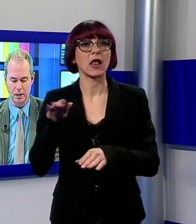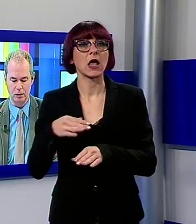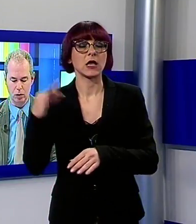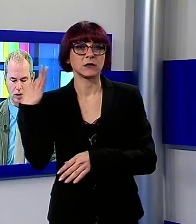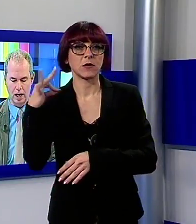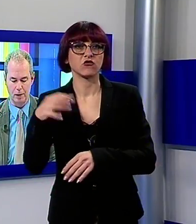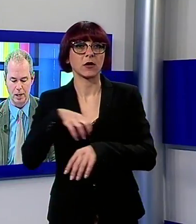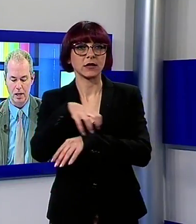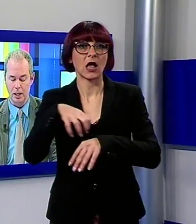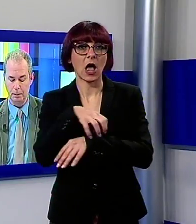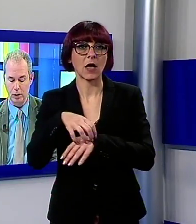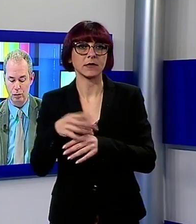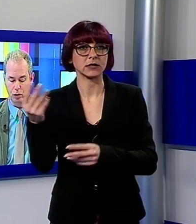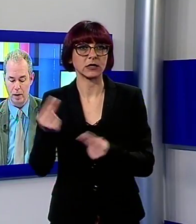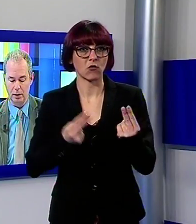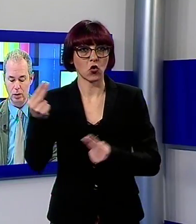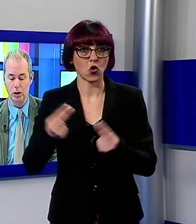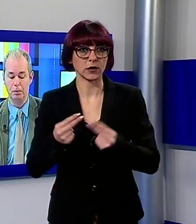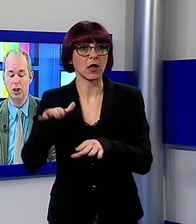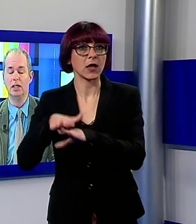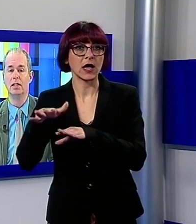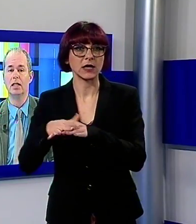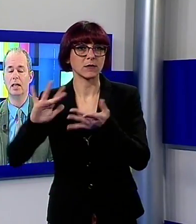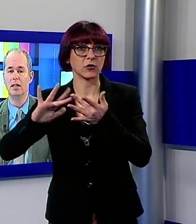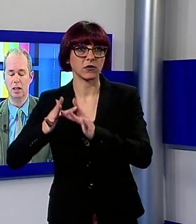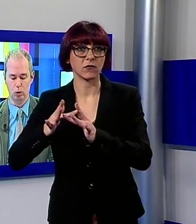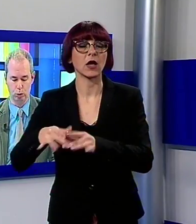amministrativo contabile, esperto informatico e specialista dell'intercultura.